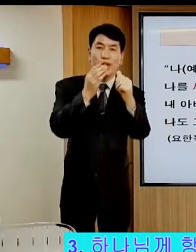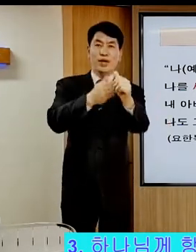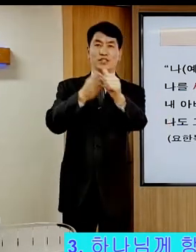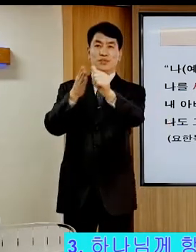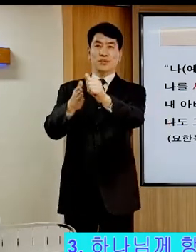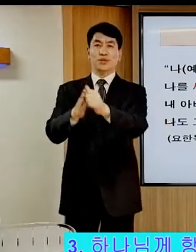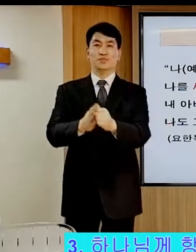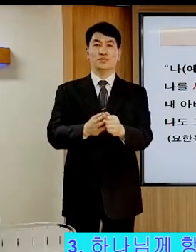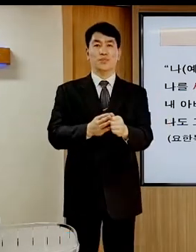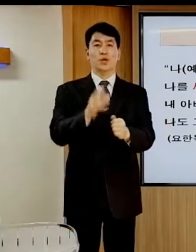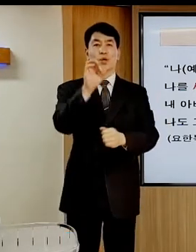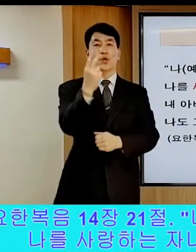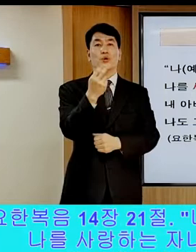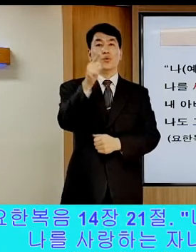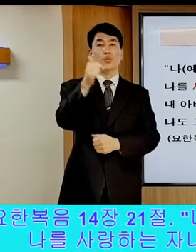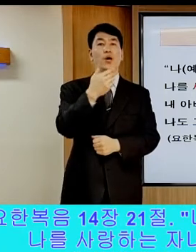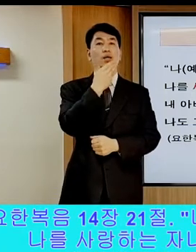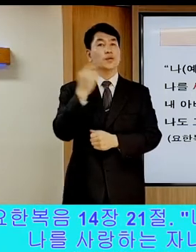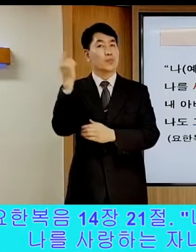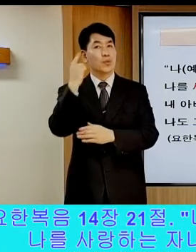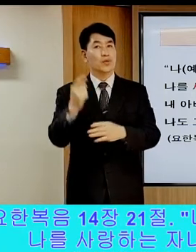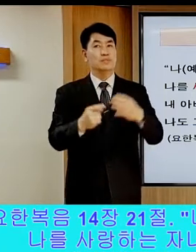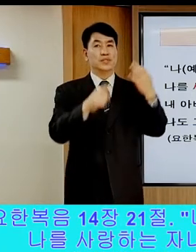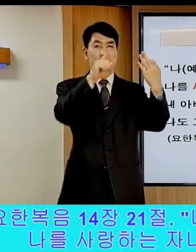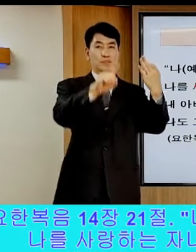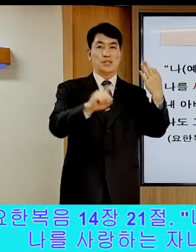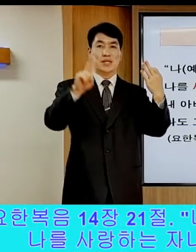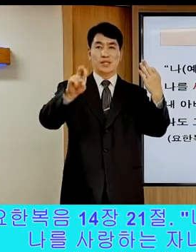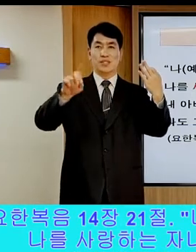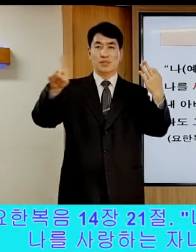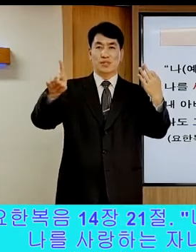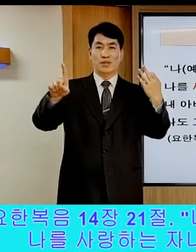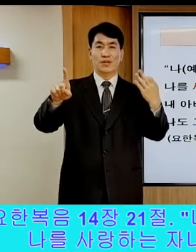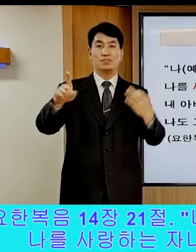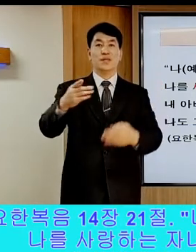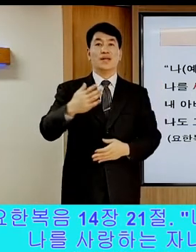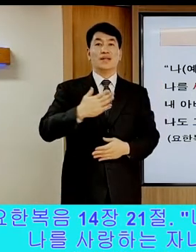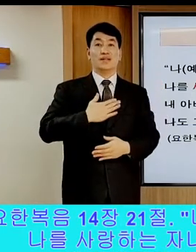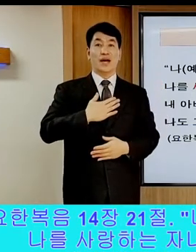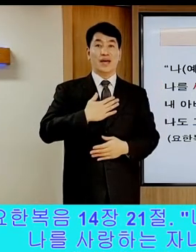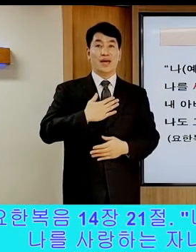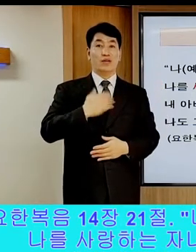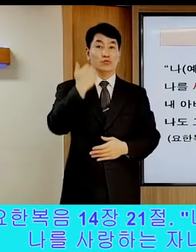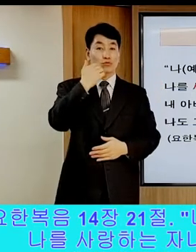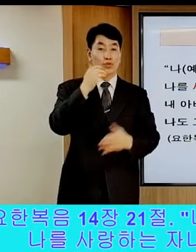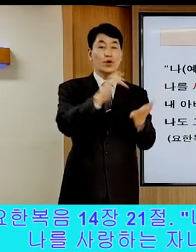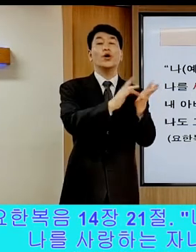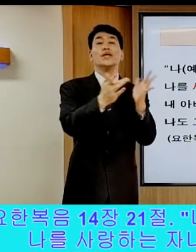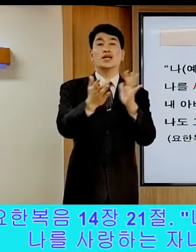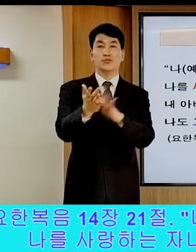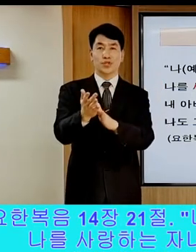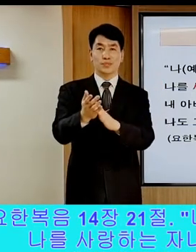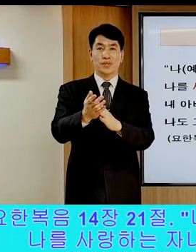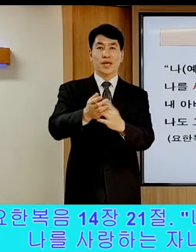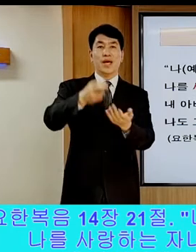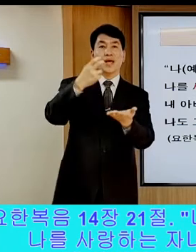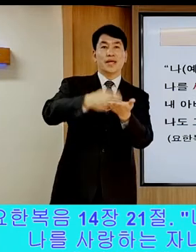순종하십시오. 요한복음 14장 21절 나의 누구죠? 예수님.